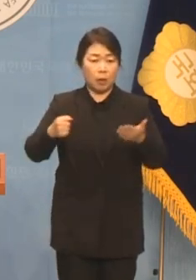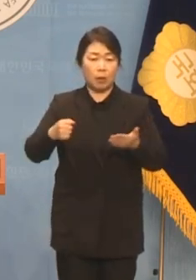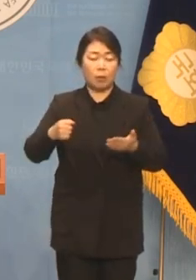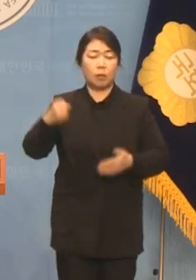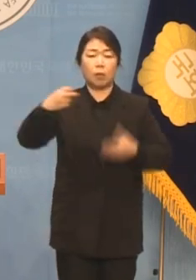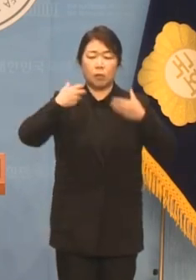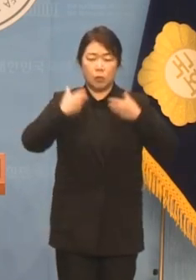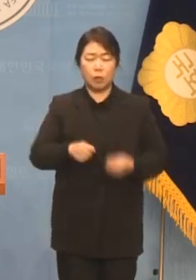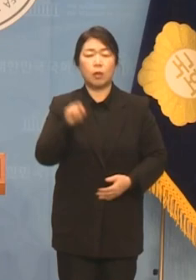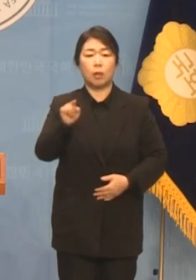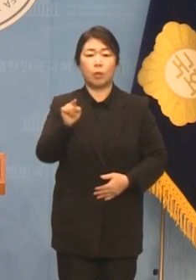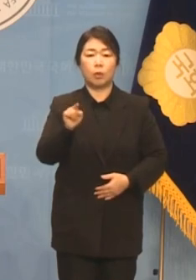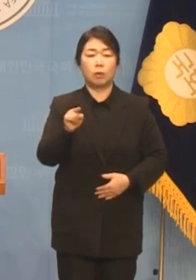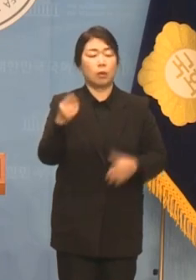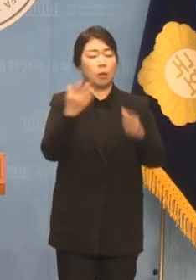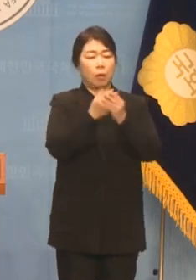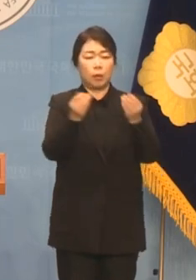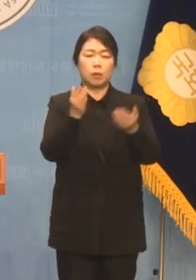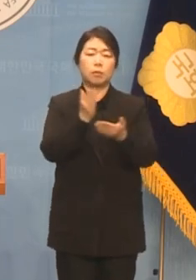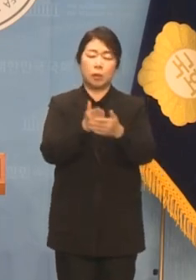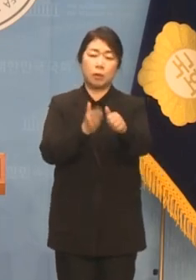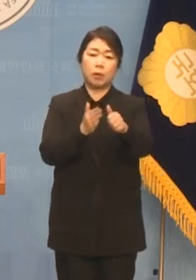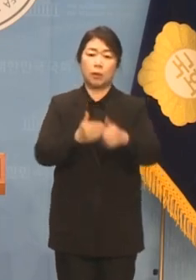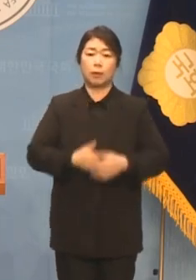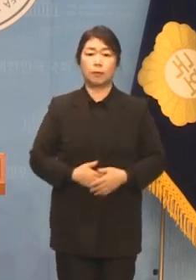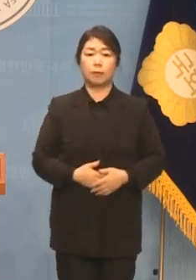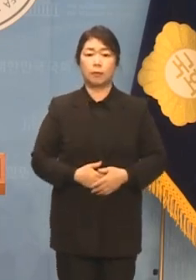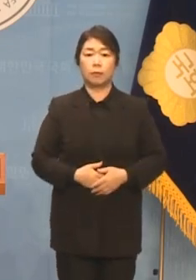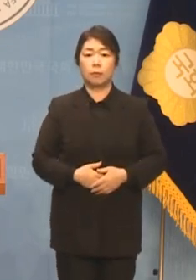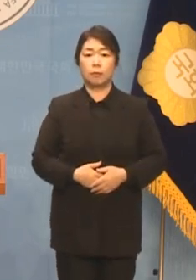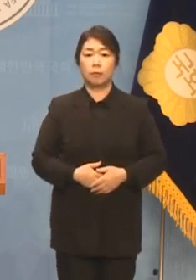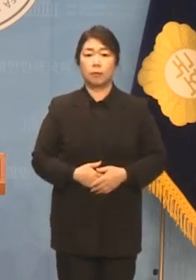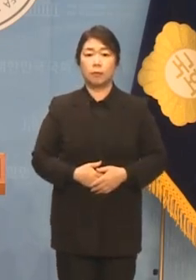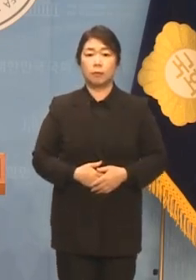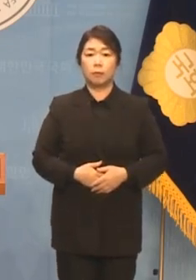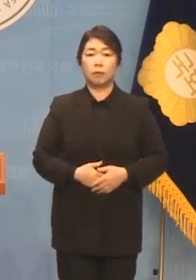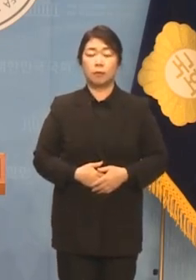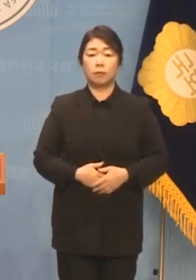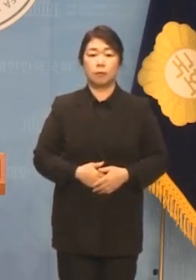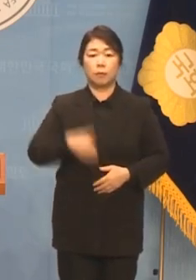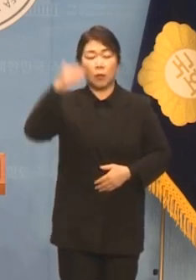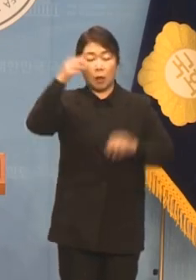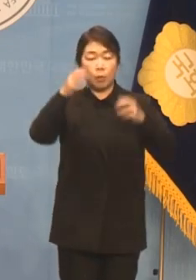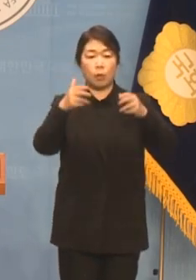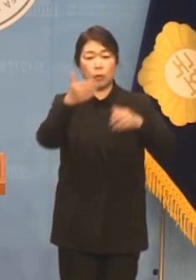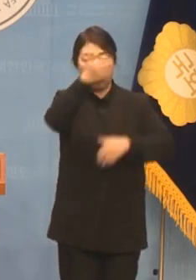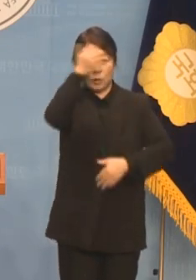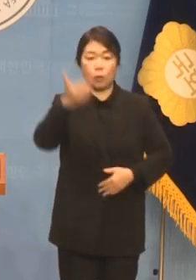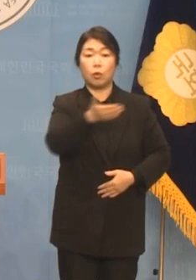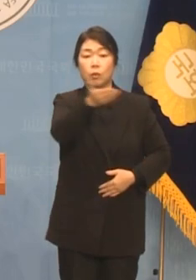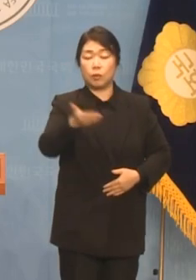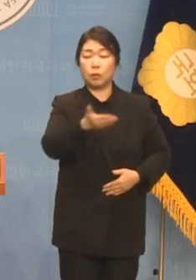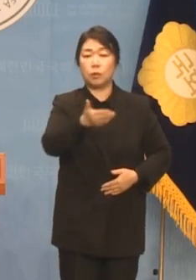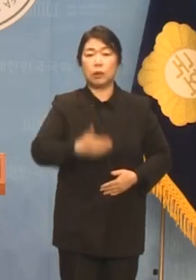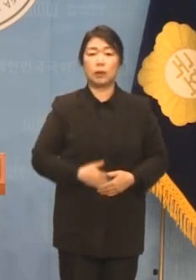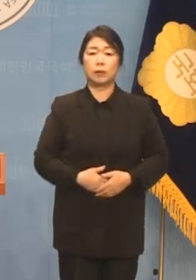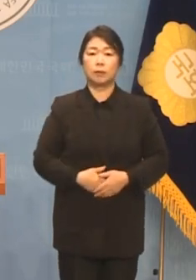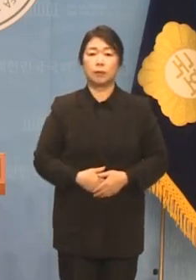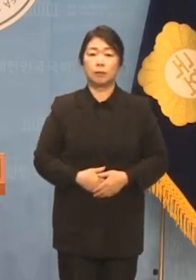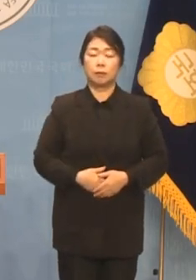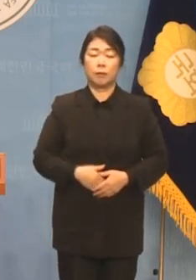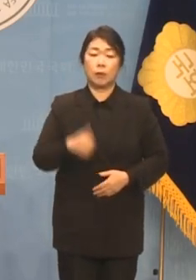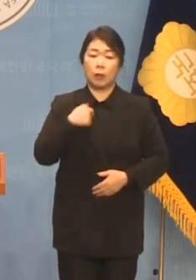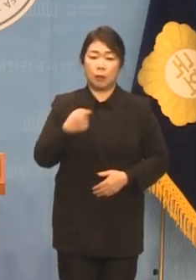좌절감을 외면하지 말기 바랍니다 대한민국 청년 여러분 저는